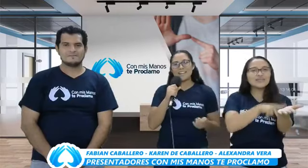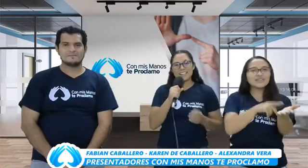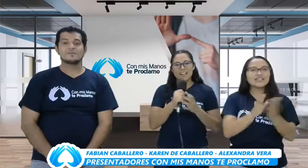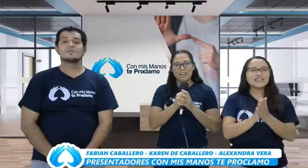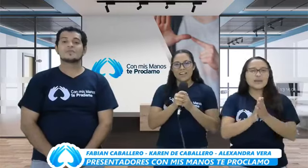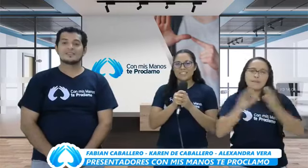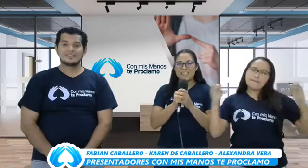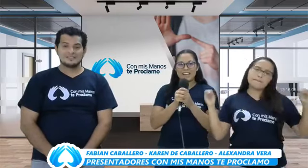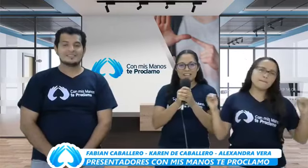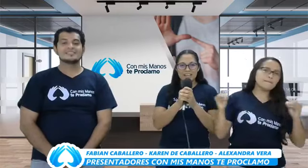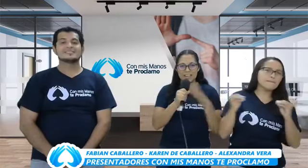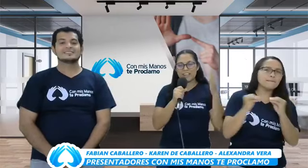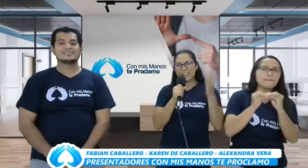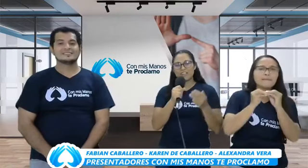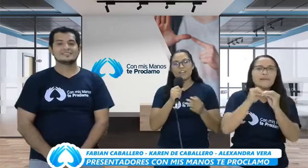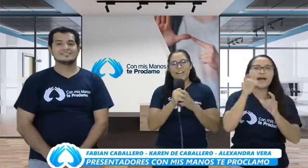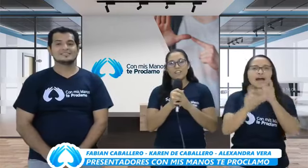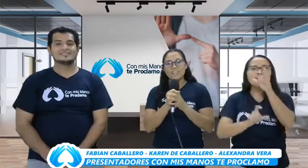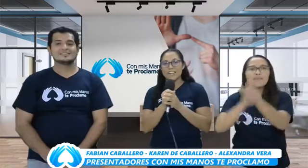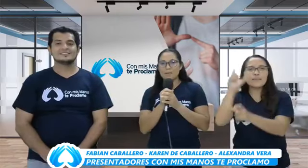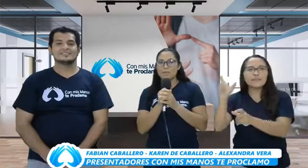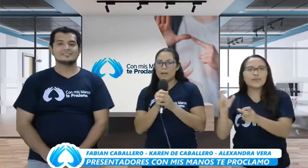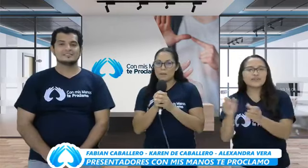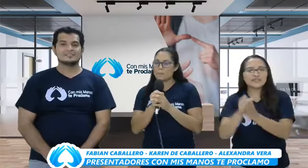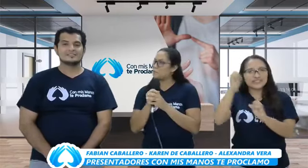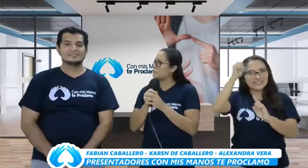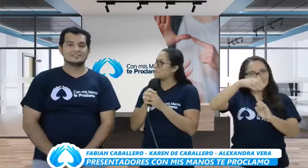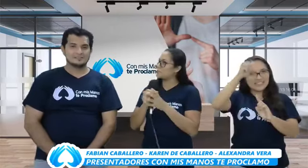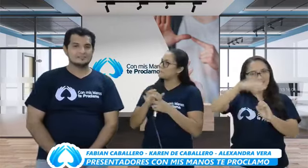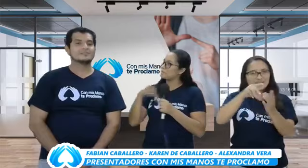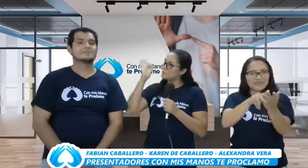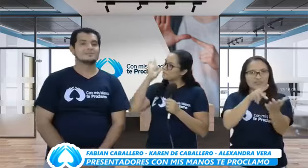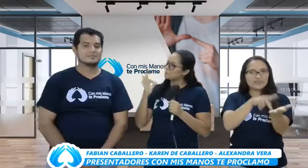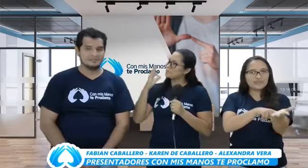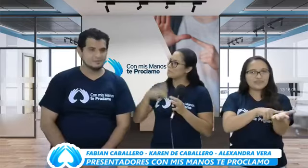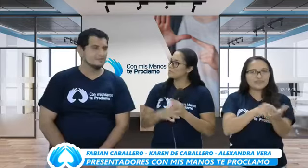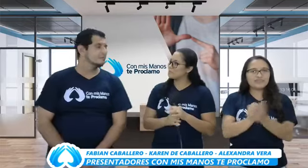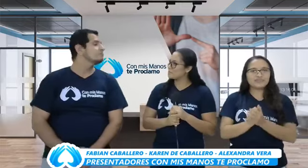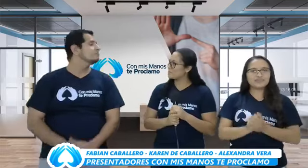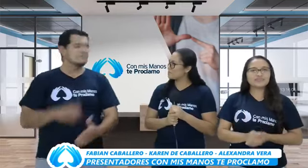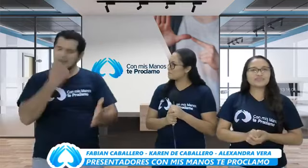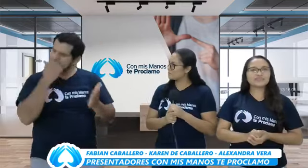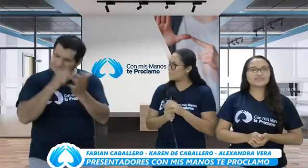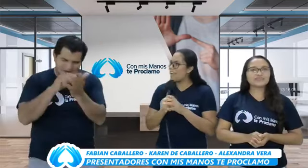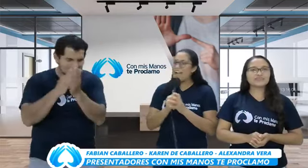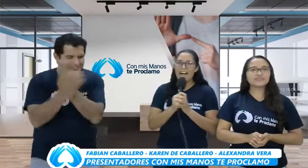seamos más que conectados en este programa.